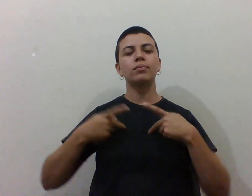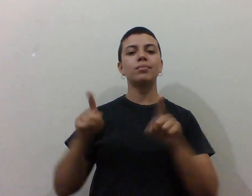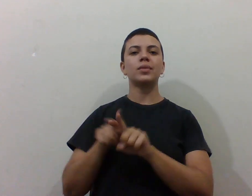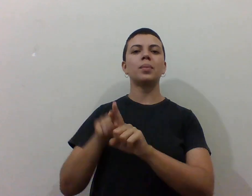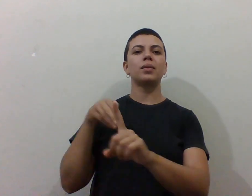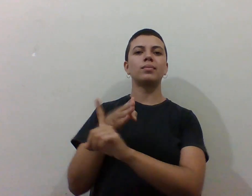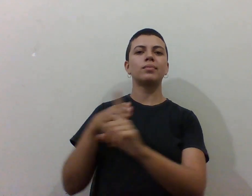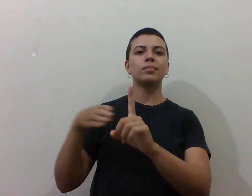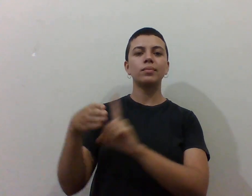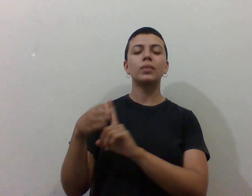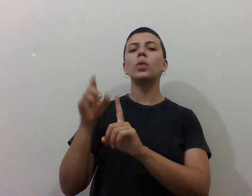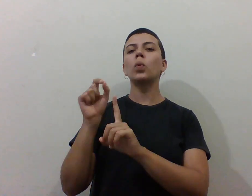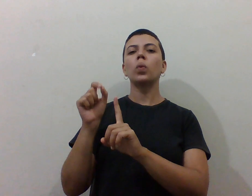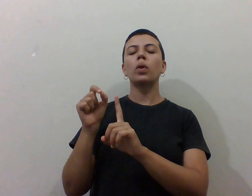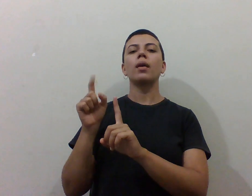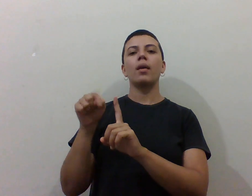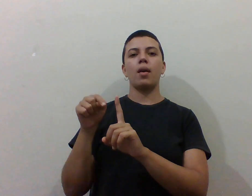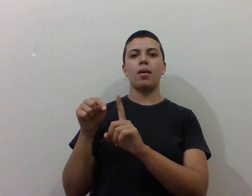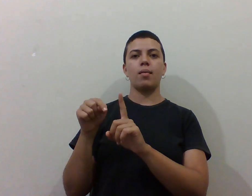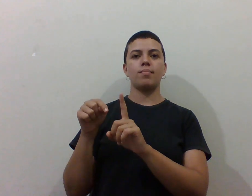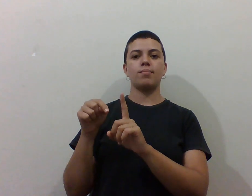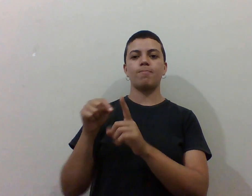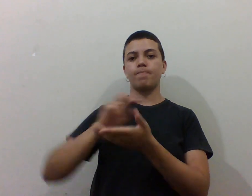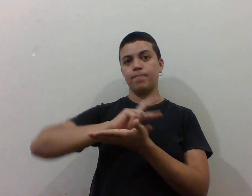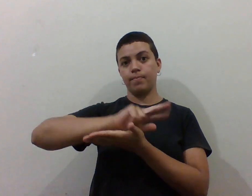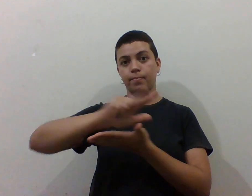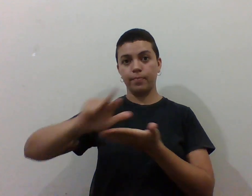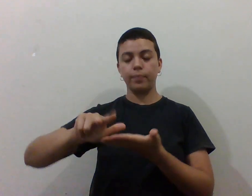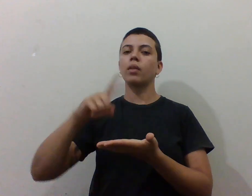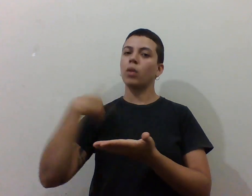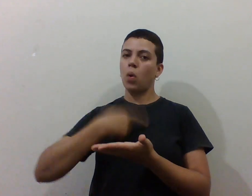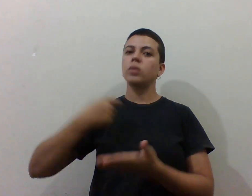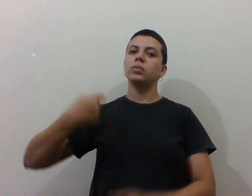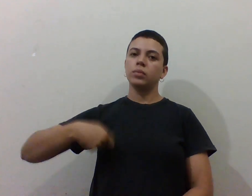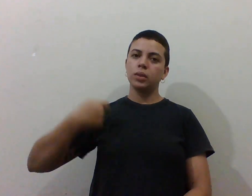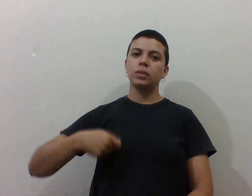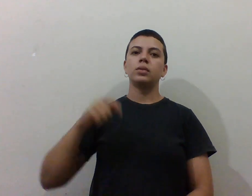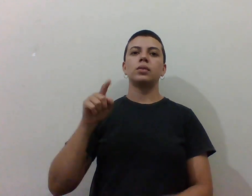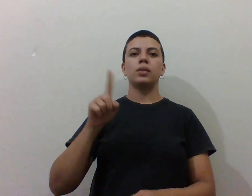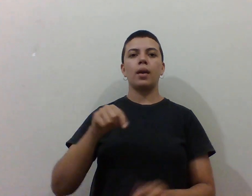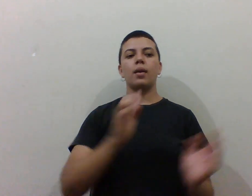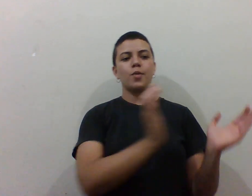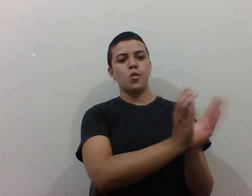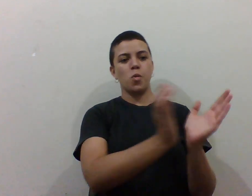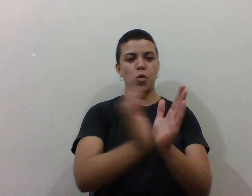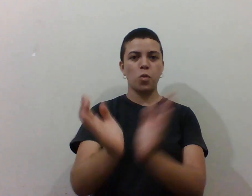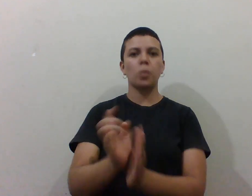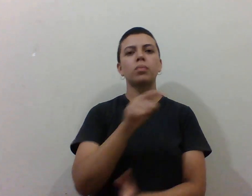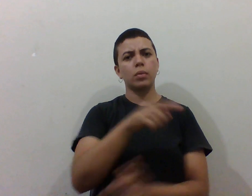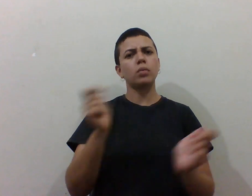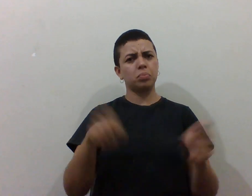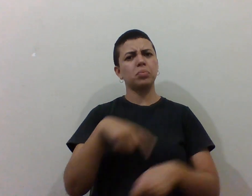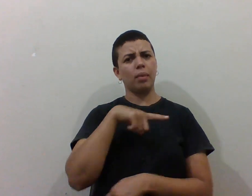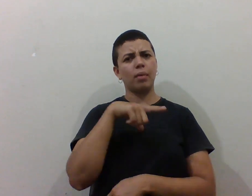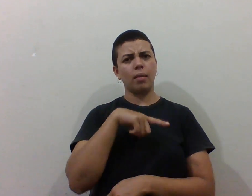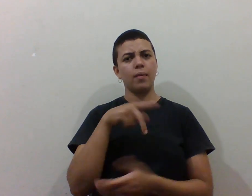pluralidade, eu jamais poderia deixar de especificar esses grupos minoritários. E aqui eu venho